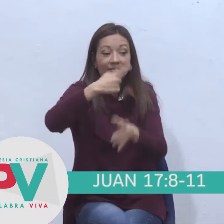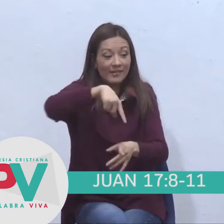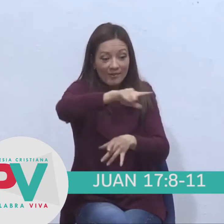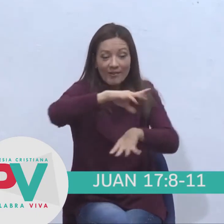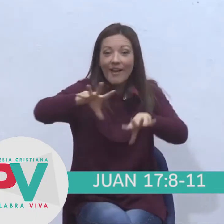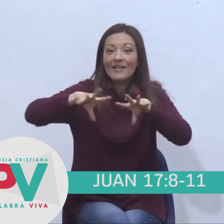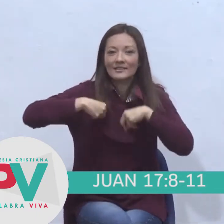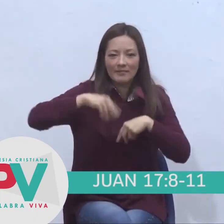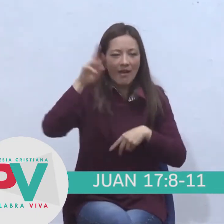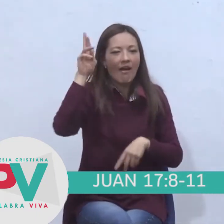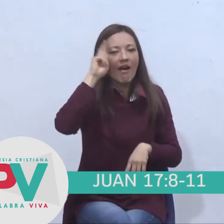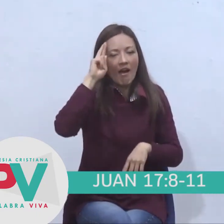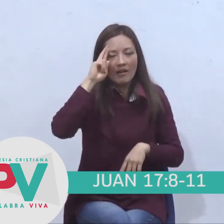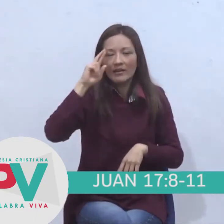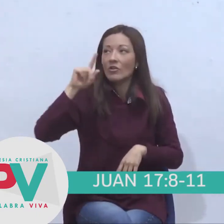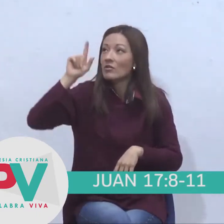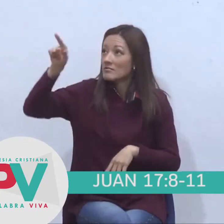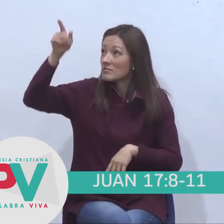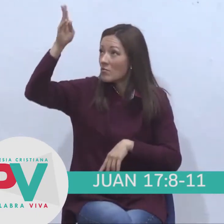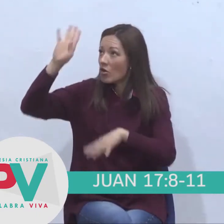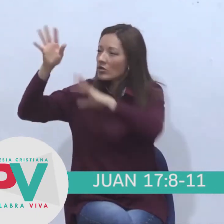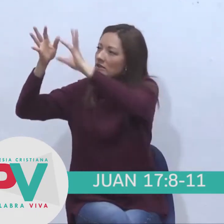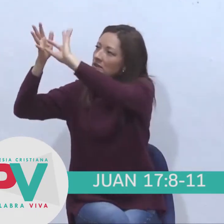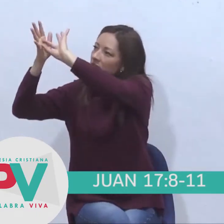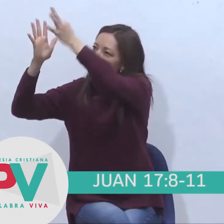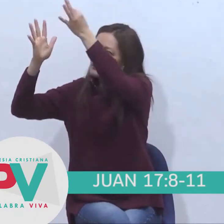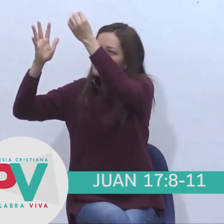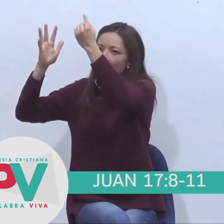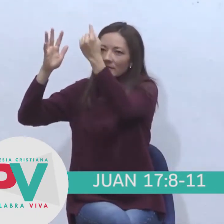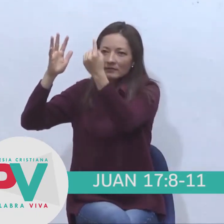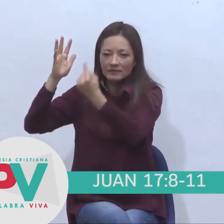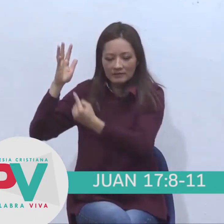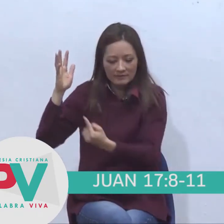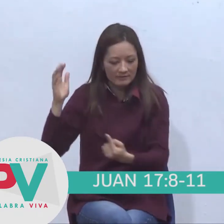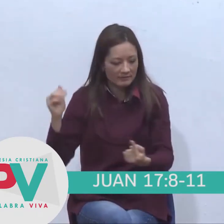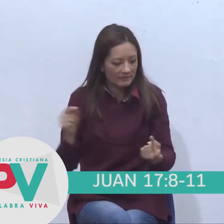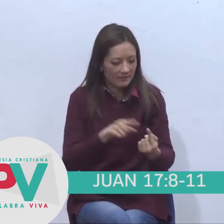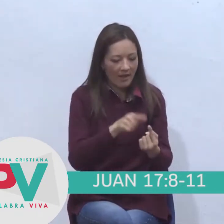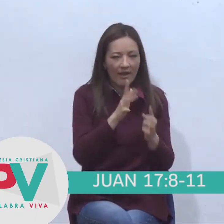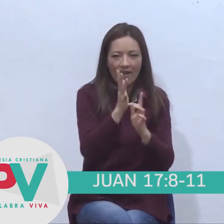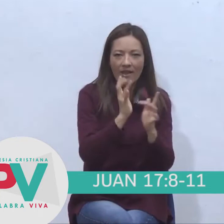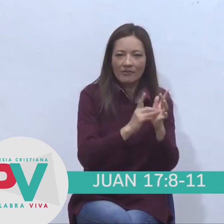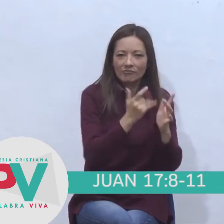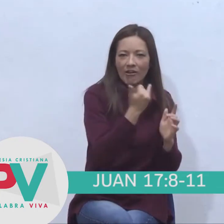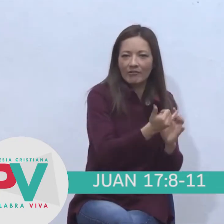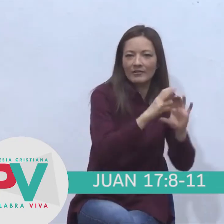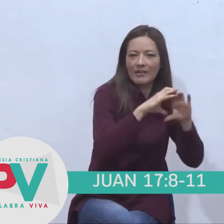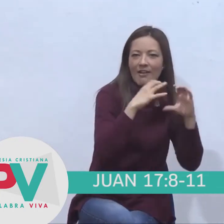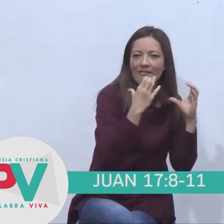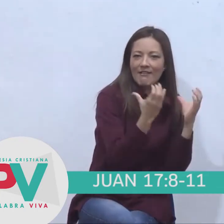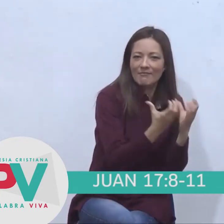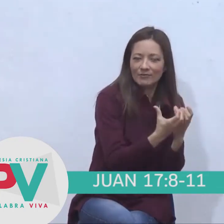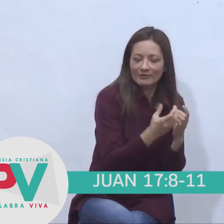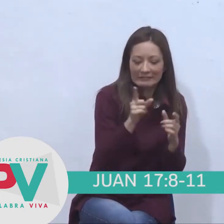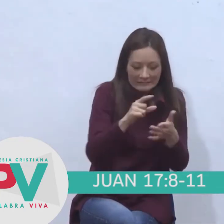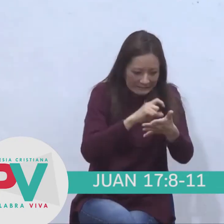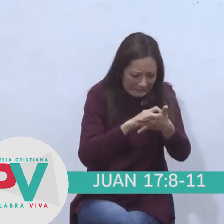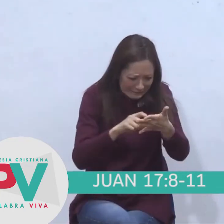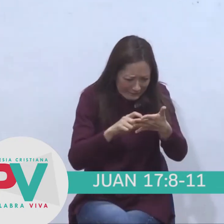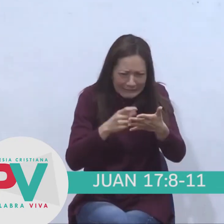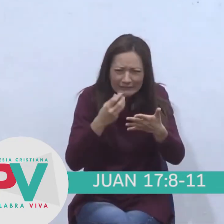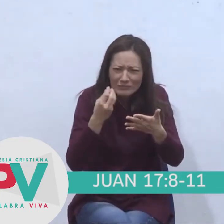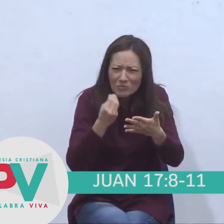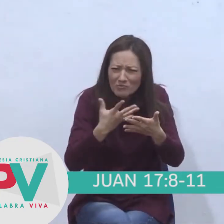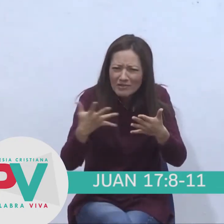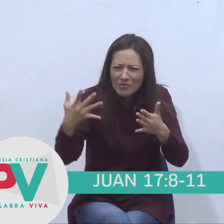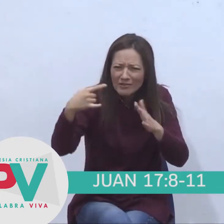que salí de ti, y han creído que tú me enviaste. Ese solo versículo implica tantas cosas, pero